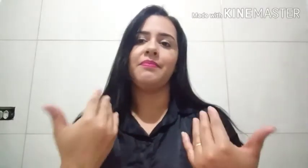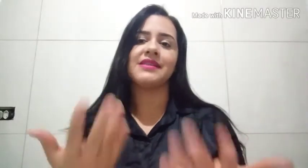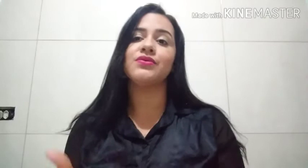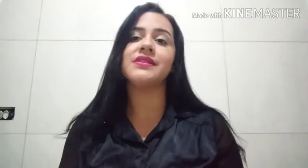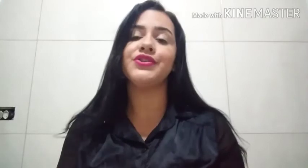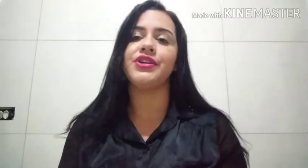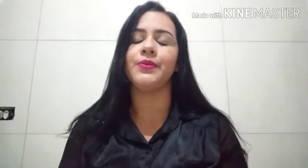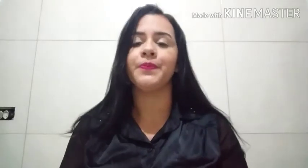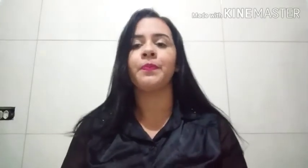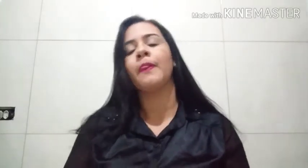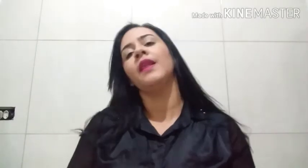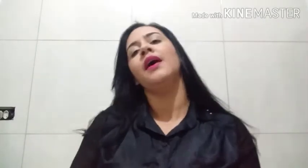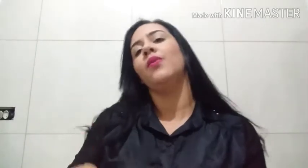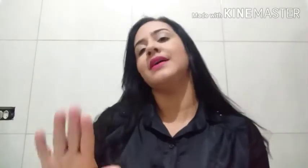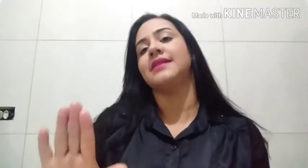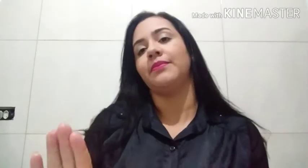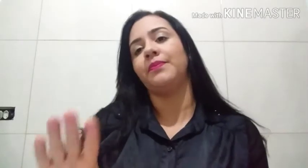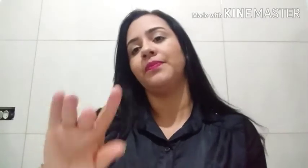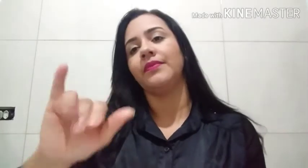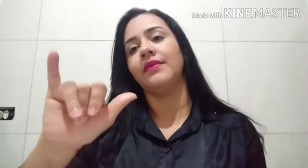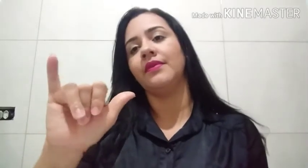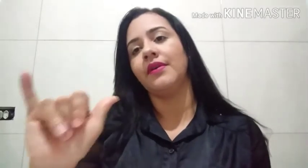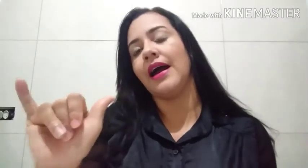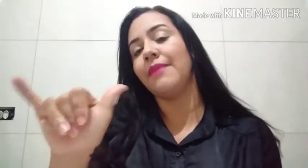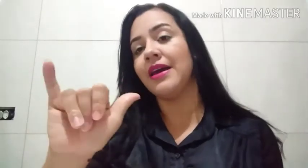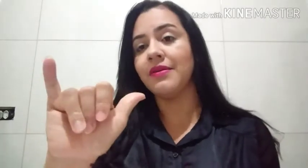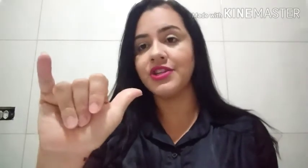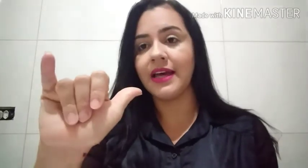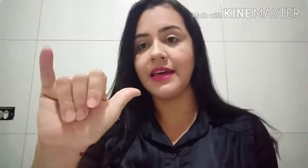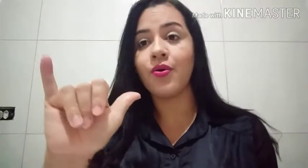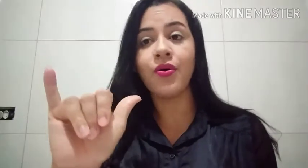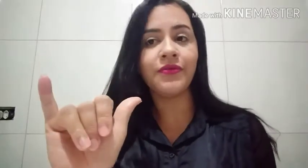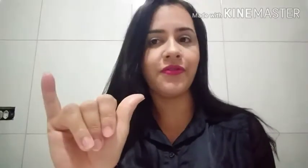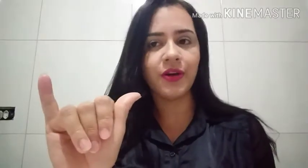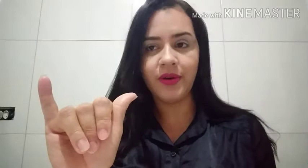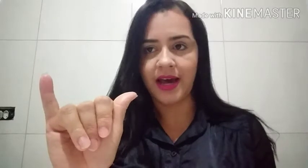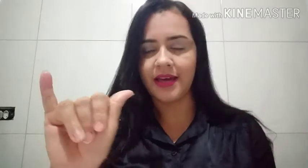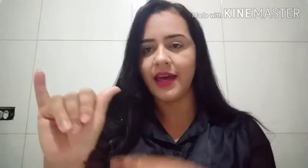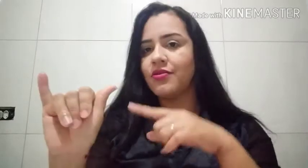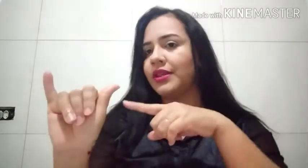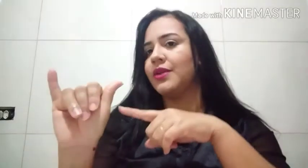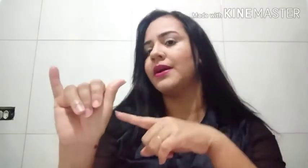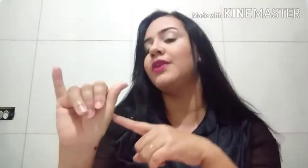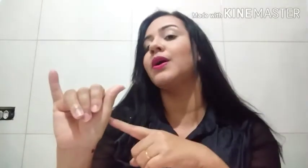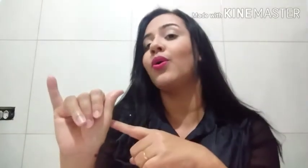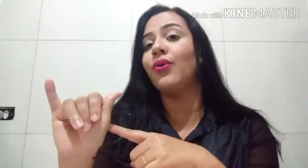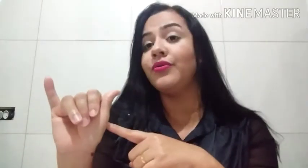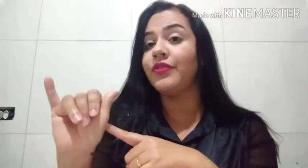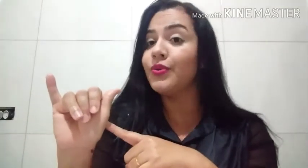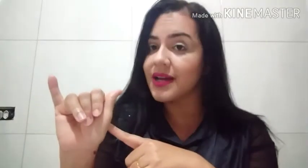outro sentido. Um exemplo. A minha mão está aqui configurada. Eu tenho aqui uma